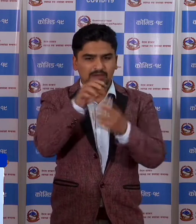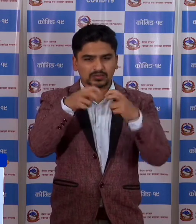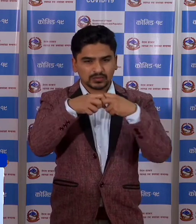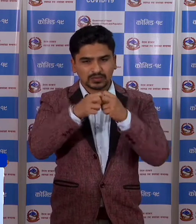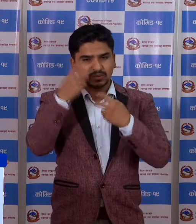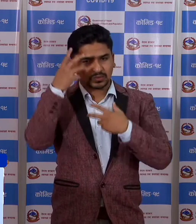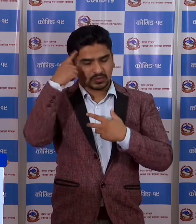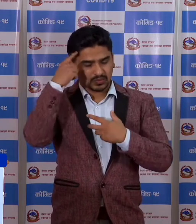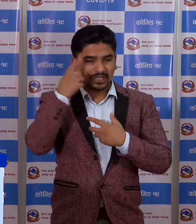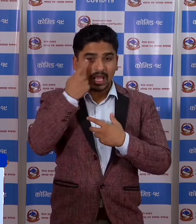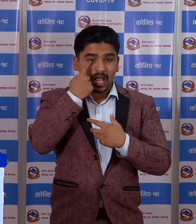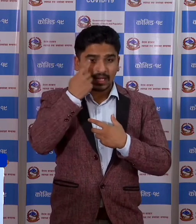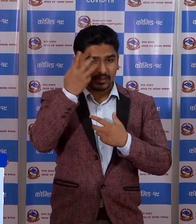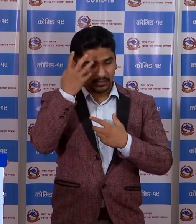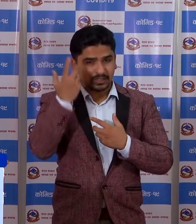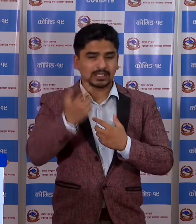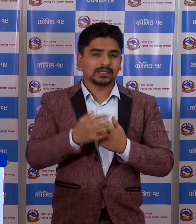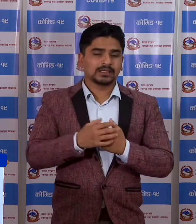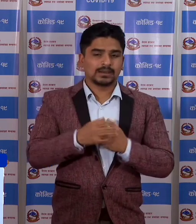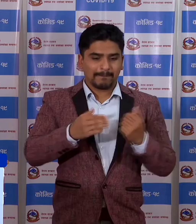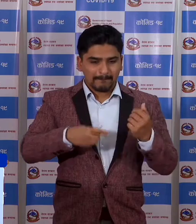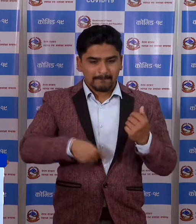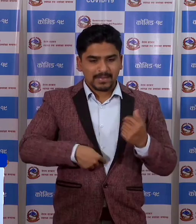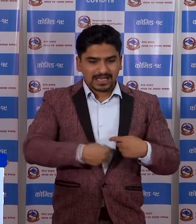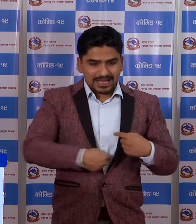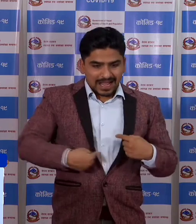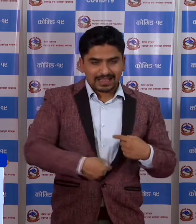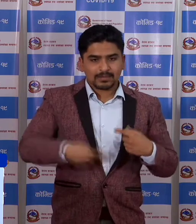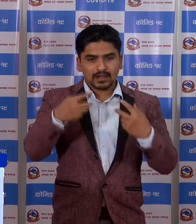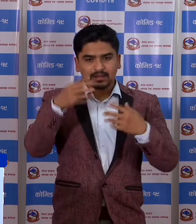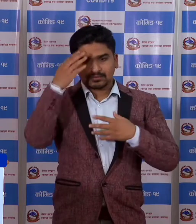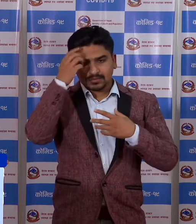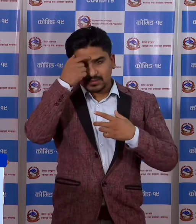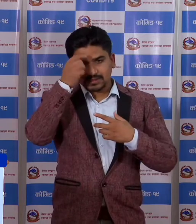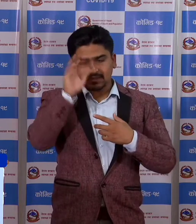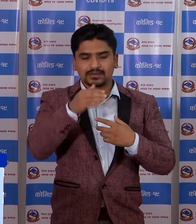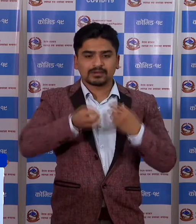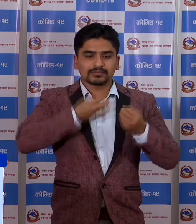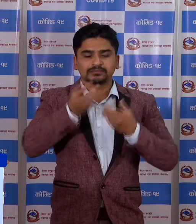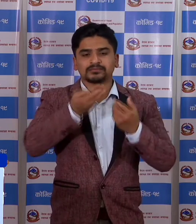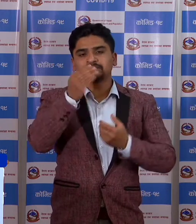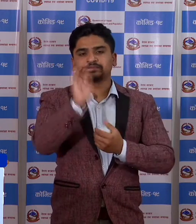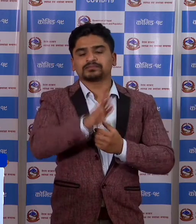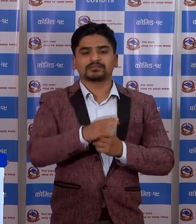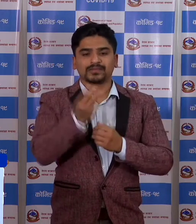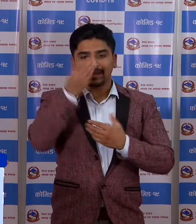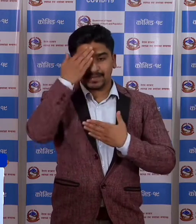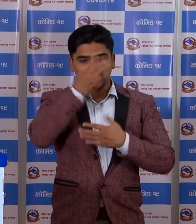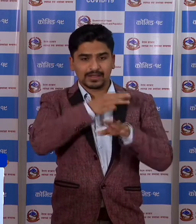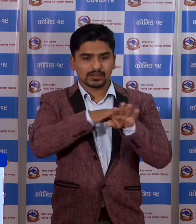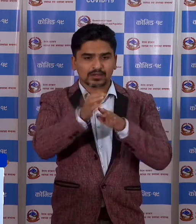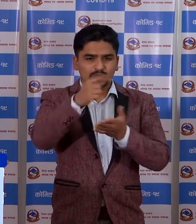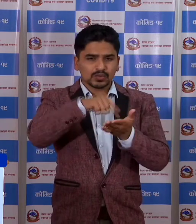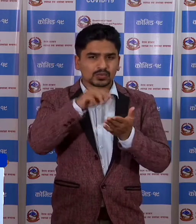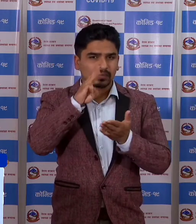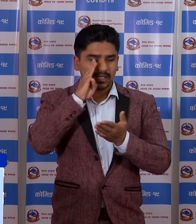दुख्ने, आँखाको गेडी दुख्ने, अरुचि हुने, पेट तथा आन्द्रामा गडबडी हुने र डाबरहरू आउने गर्दछ। केही बिरामीहरूमा